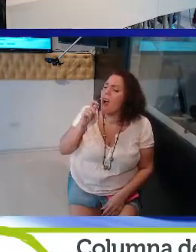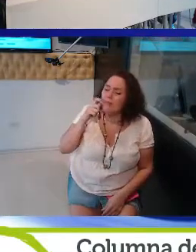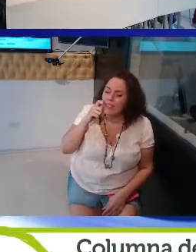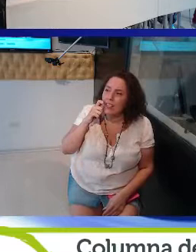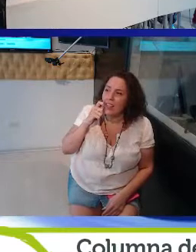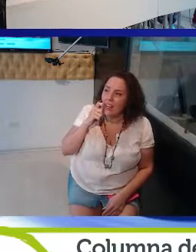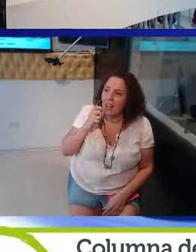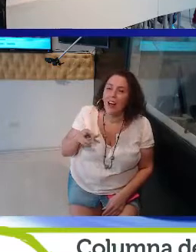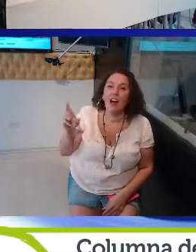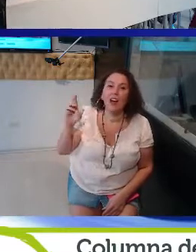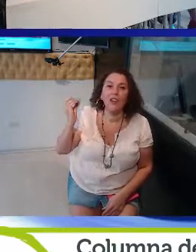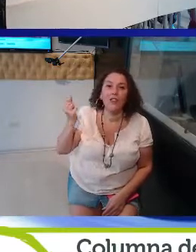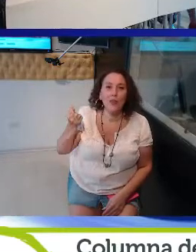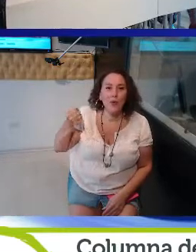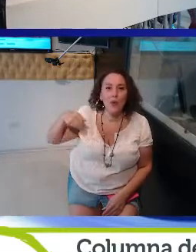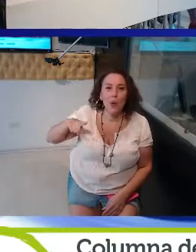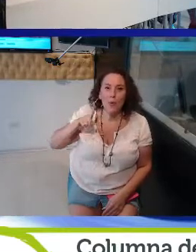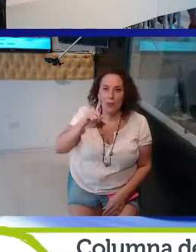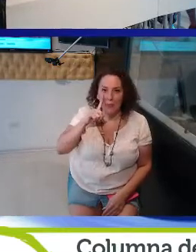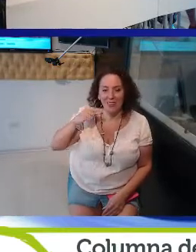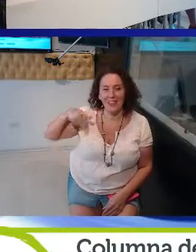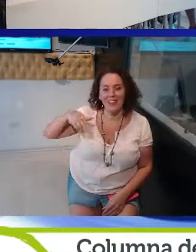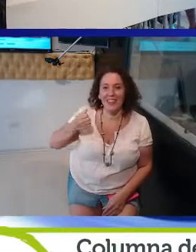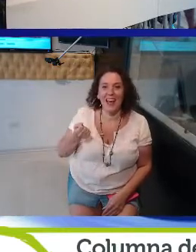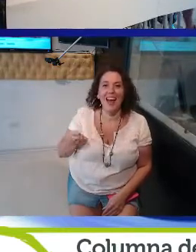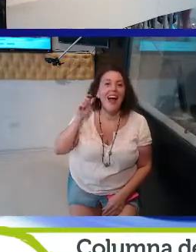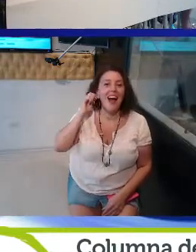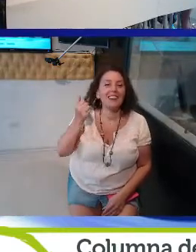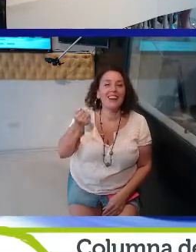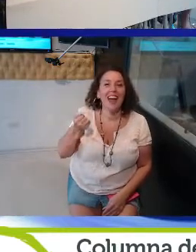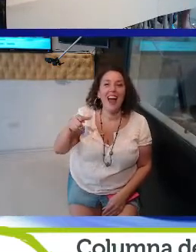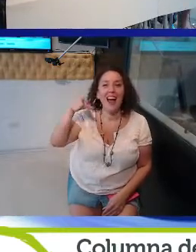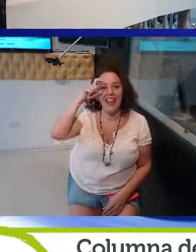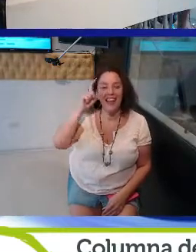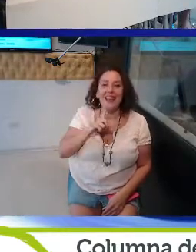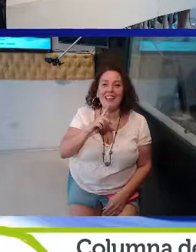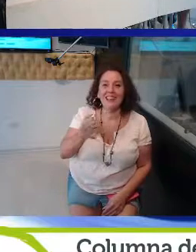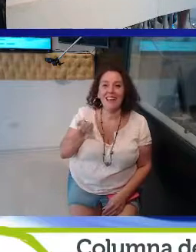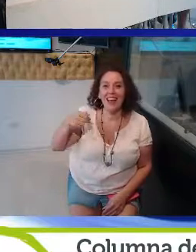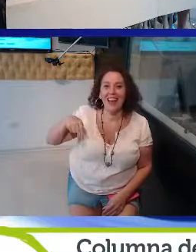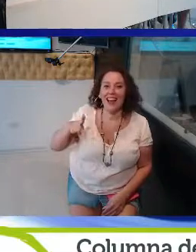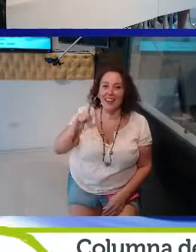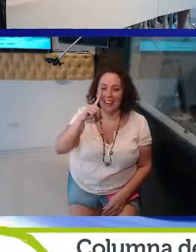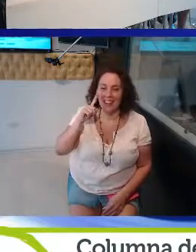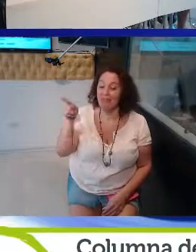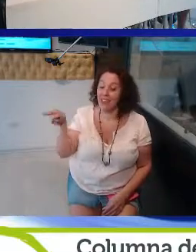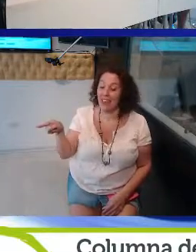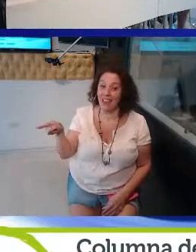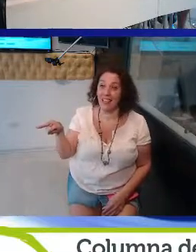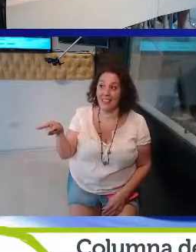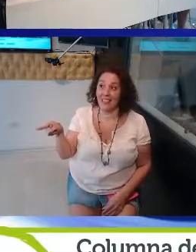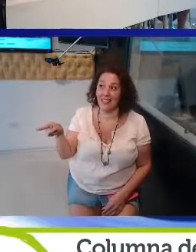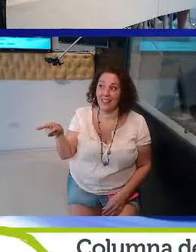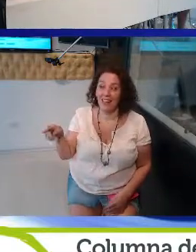¿Cómo? Romina Gaetani, quería decir. Sí, trabaja. ¿De qué hace Romina Gaetani? De secretaria. Ah, no, ¿de no. ¿De